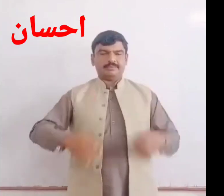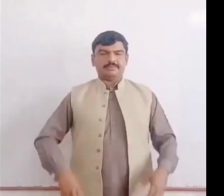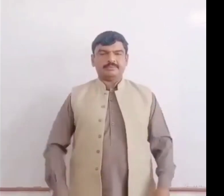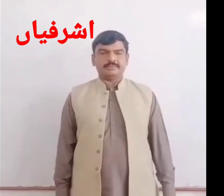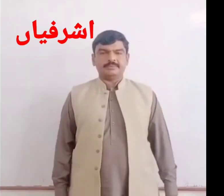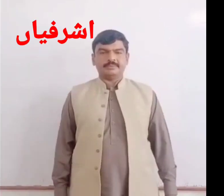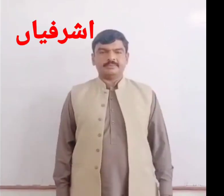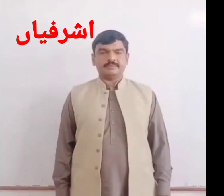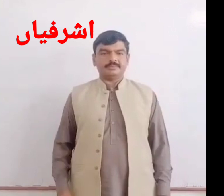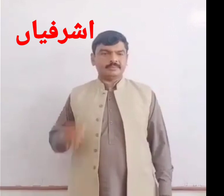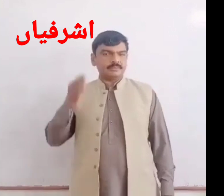अशरफियाँ,